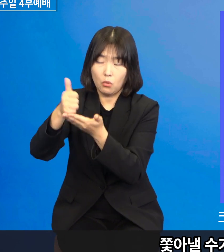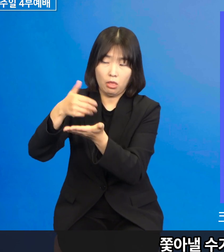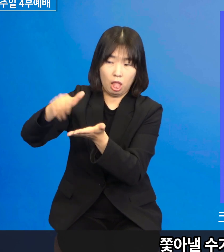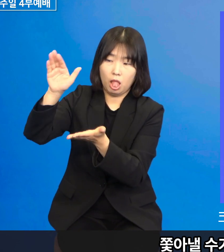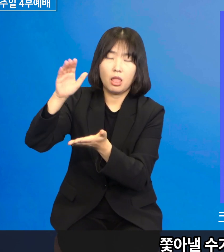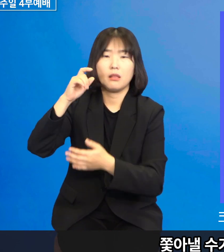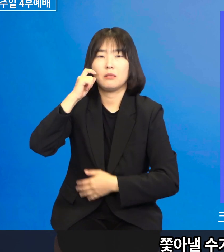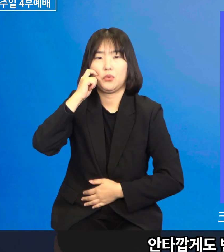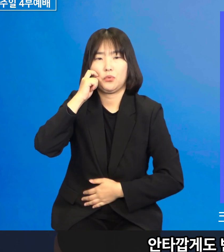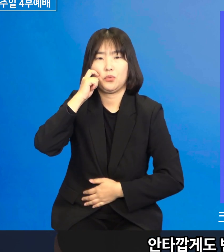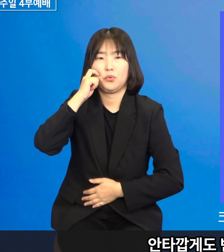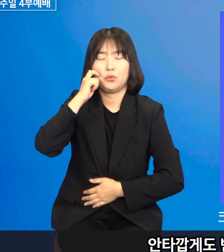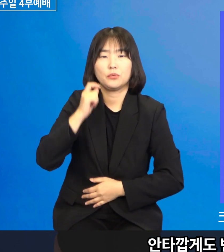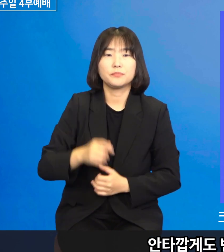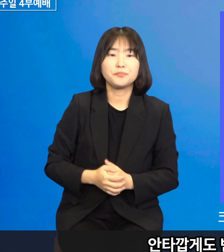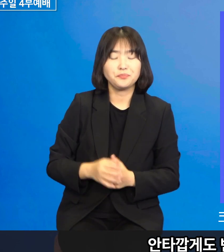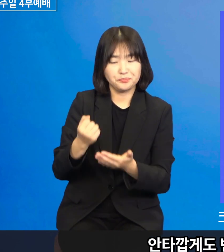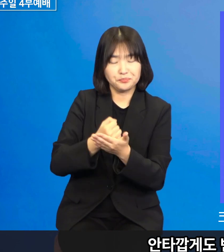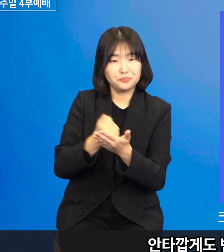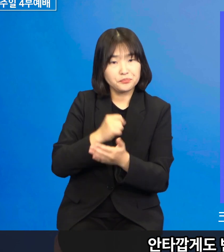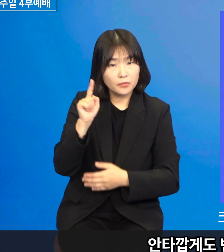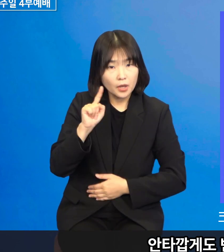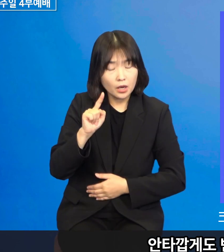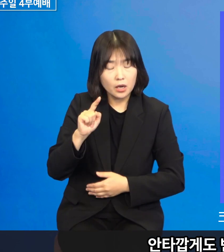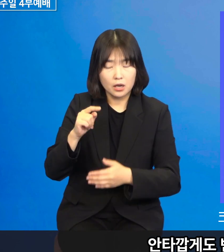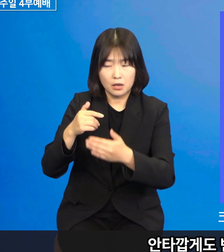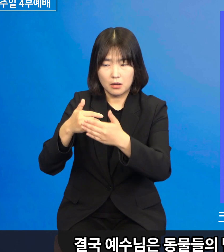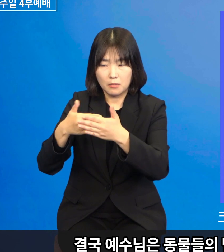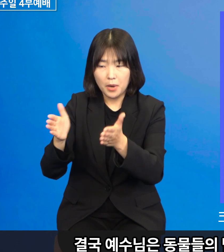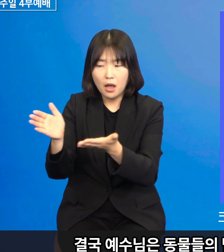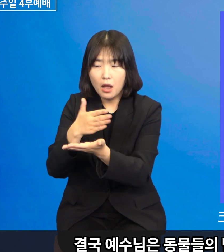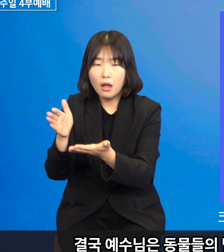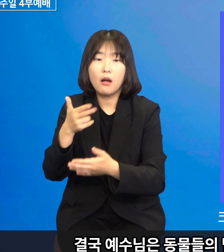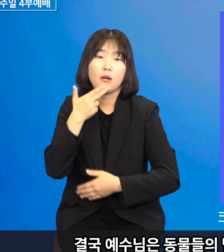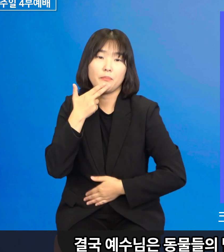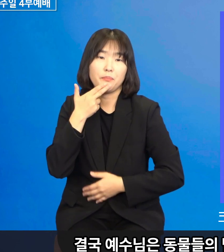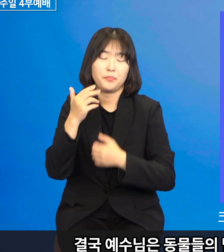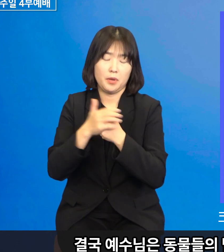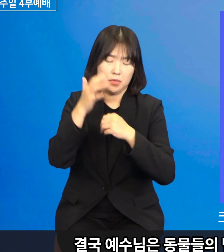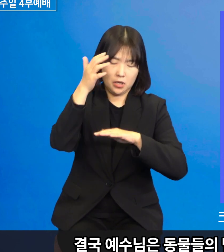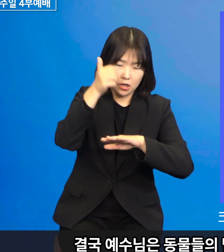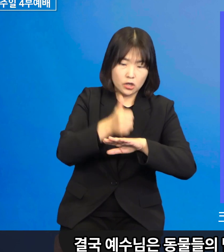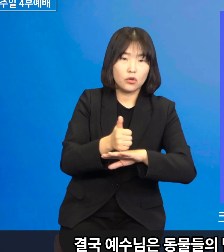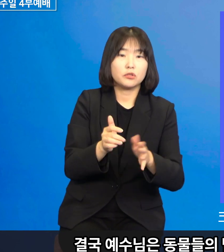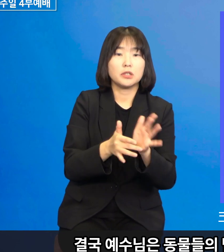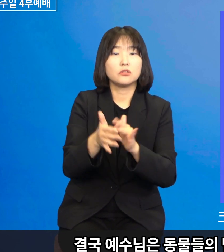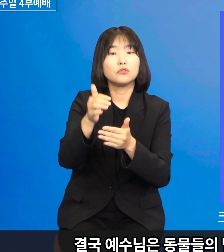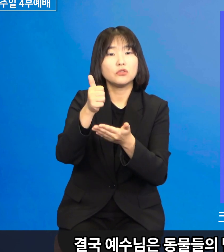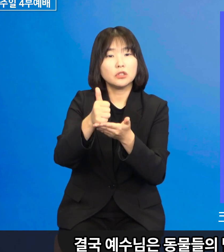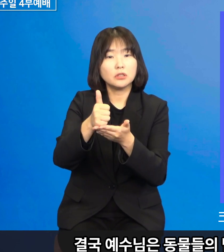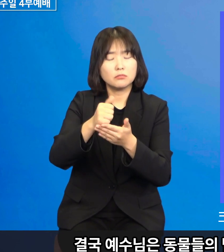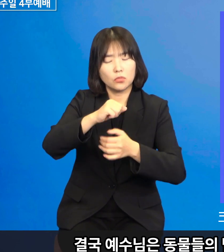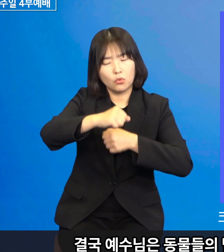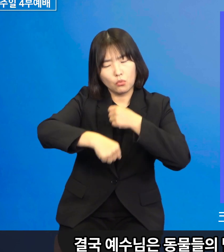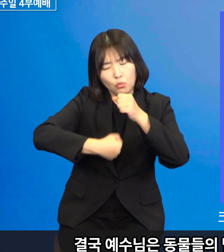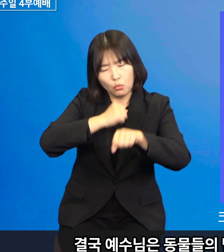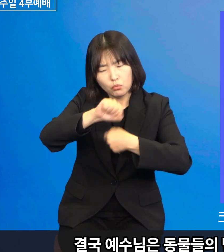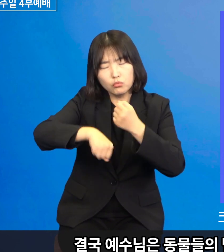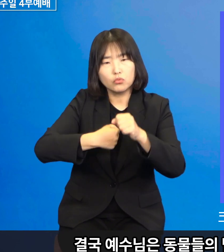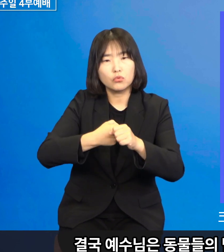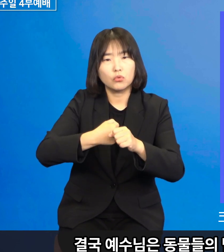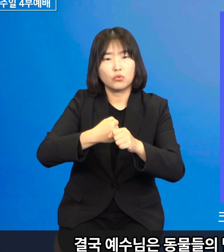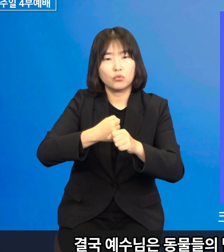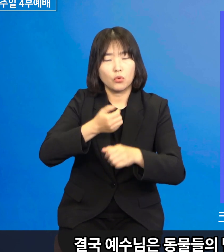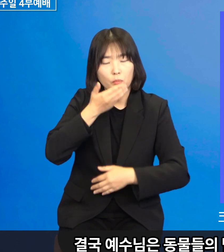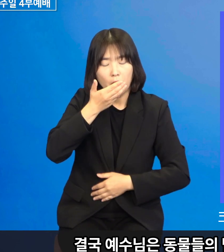거예요. 안타깝게도 빈 방이 없었기에 결국 예수님은 동물들의 밥통인